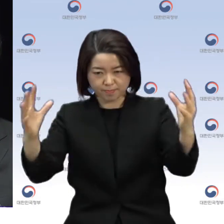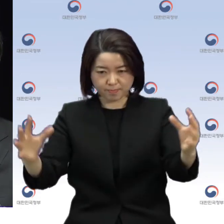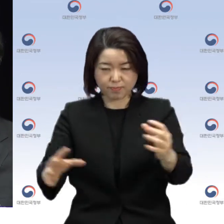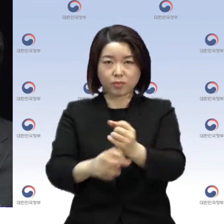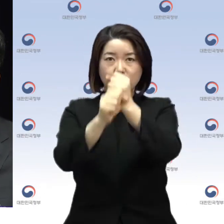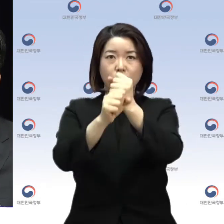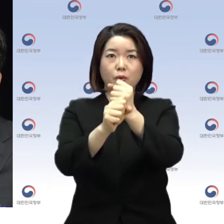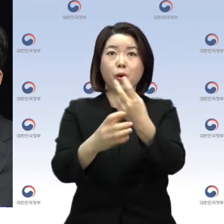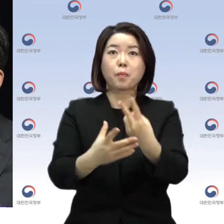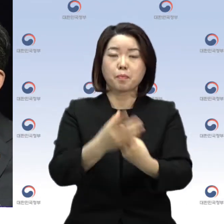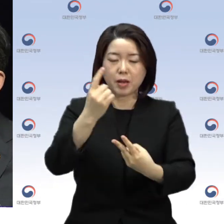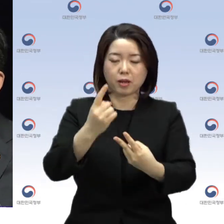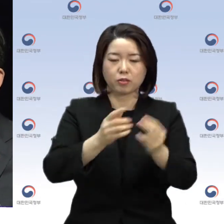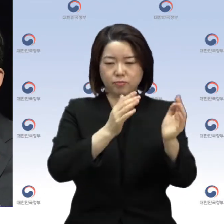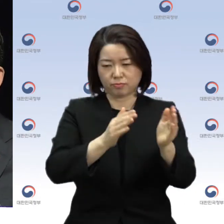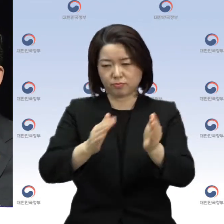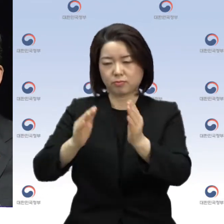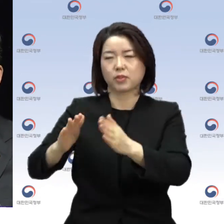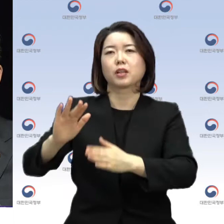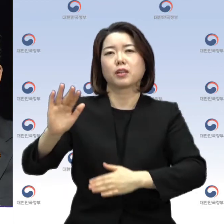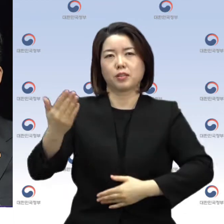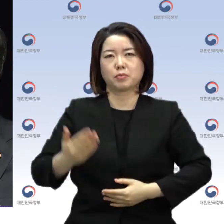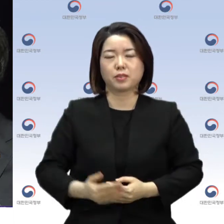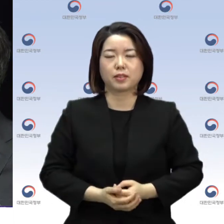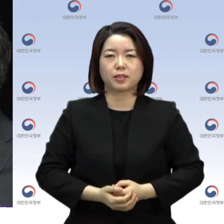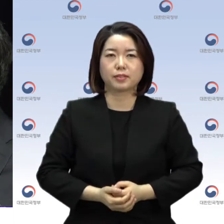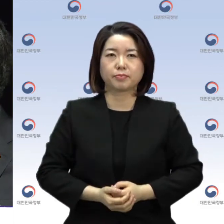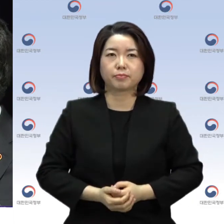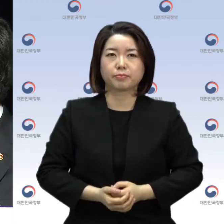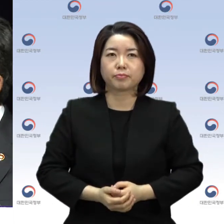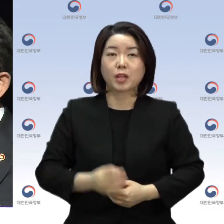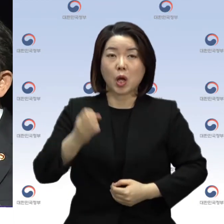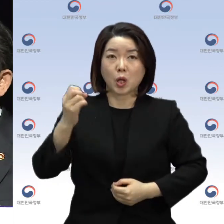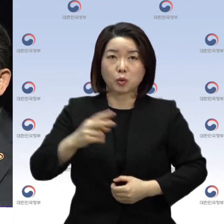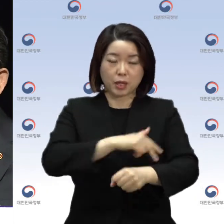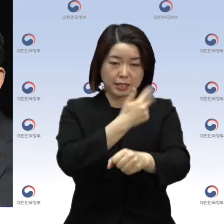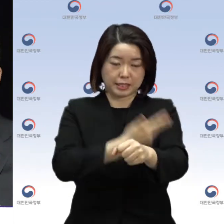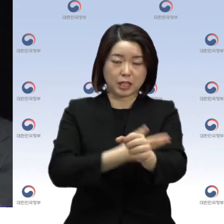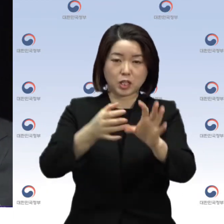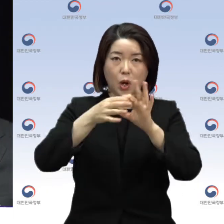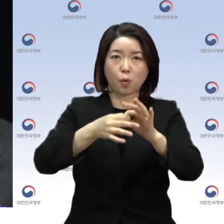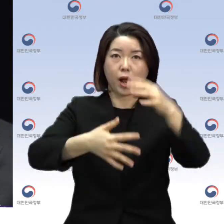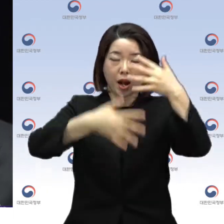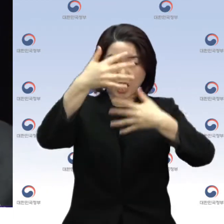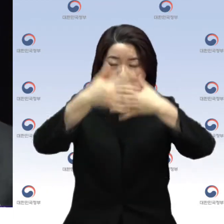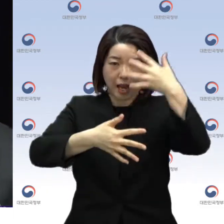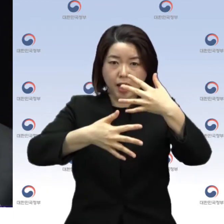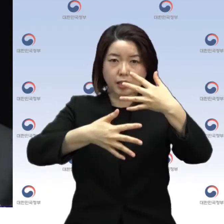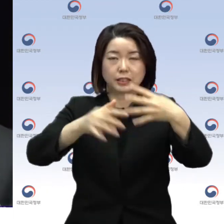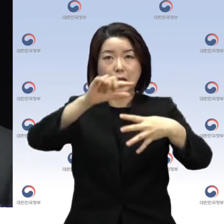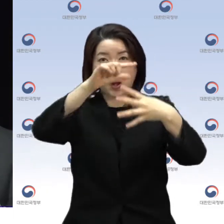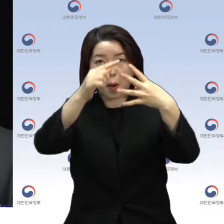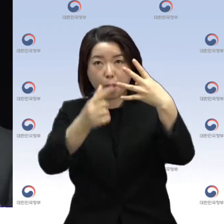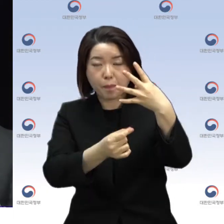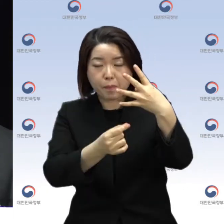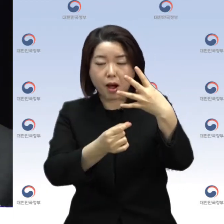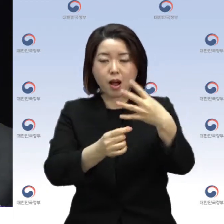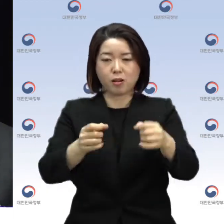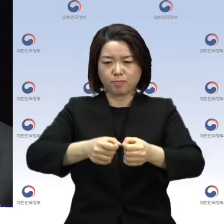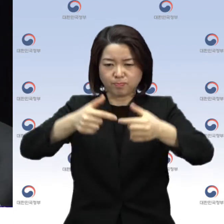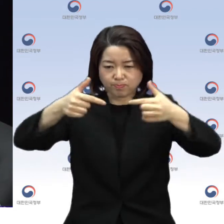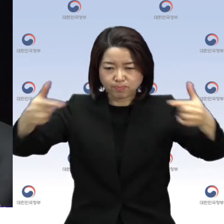형식을 일괄적으로 정비해 나가겠습니다. 또한 저작권 관련 영상 콘텐츠를